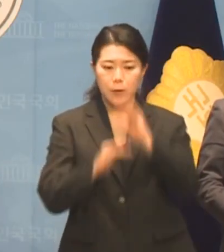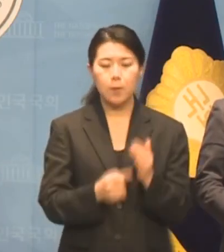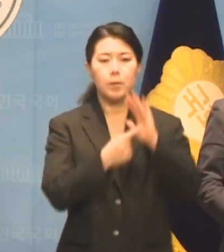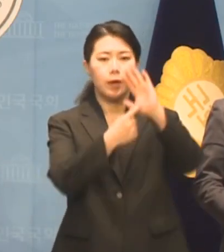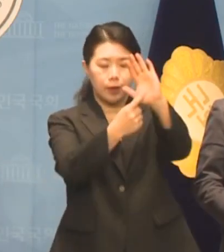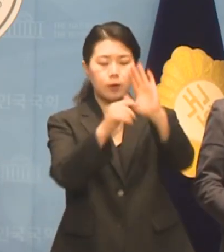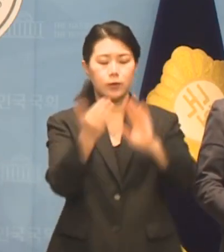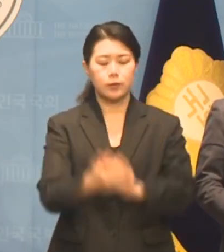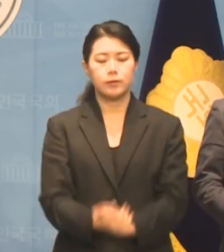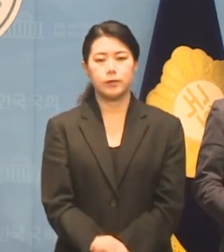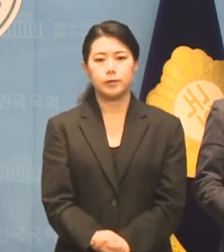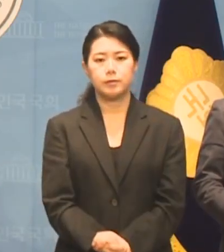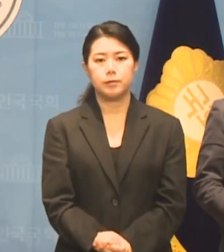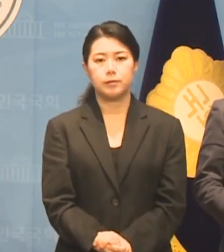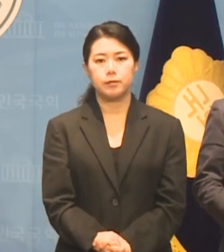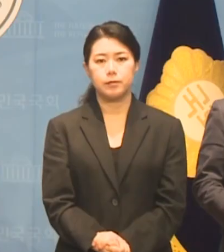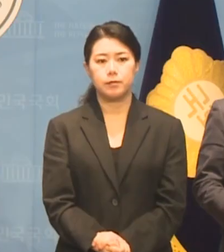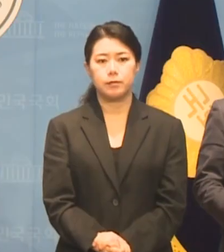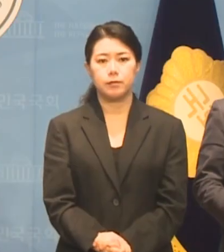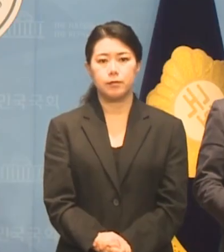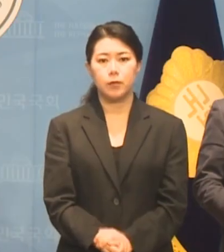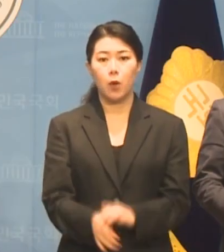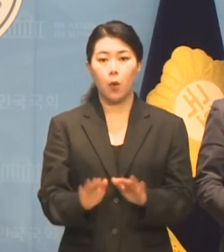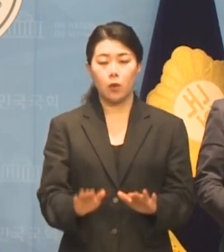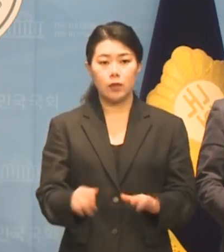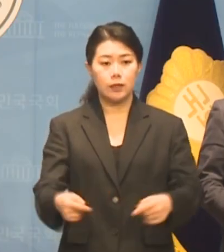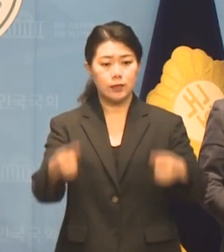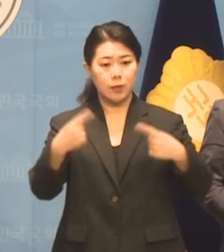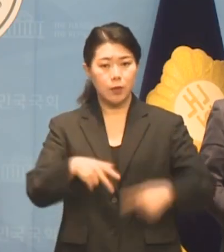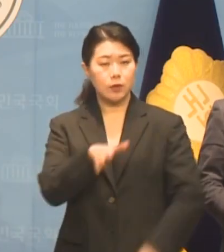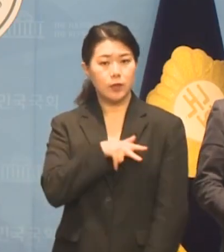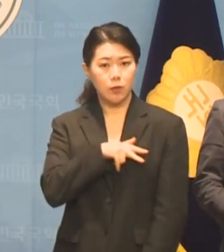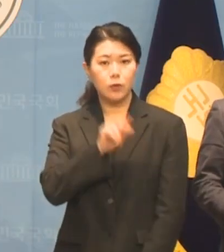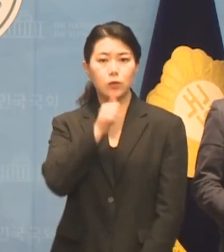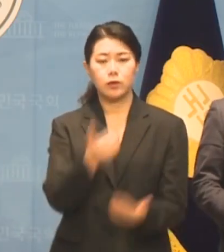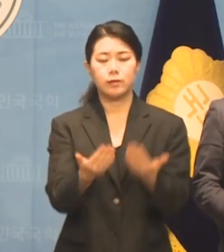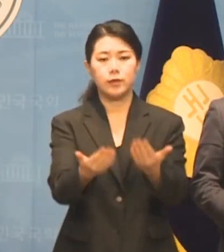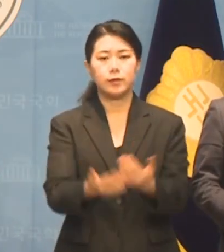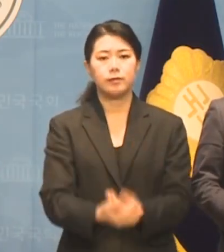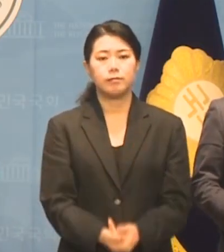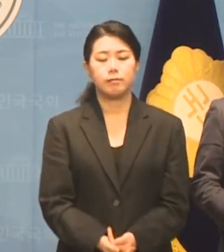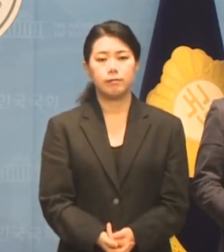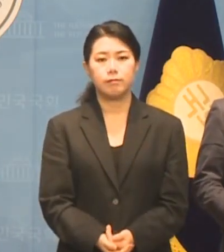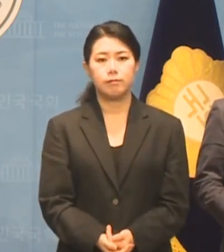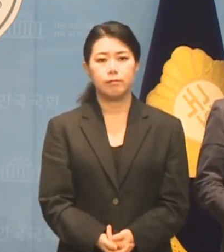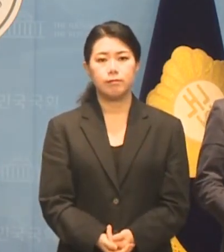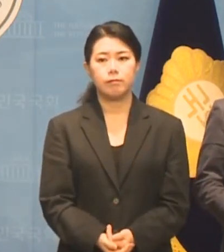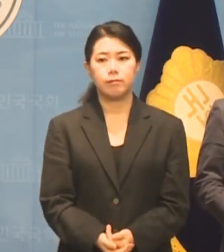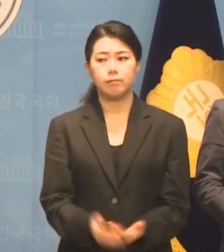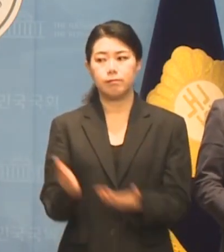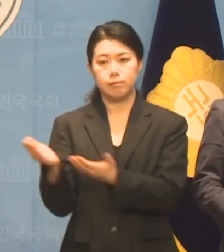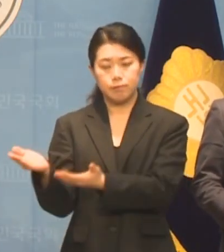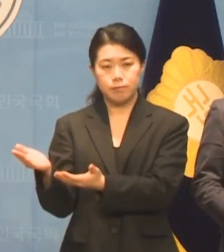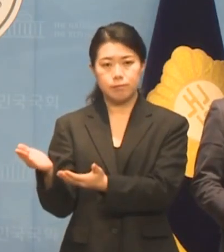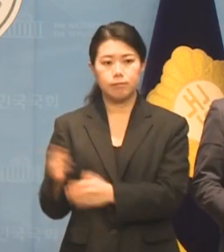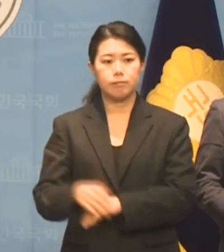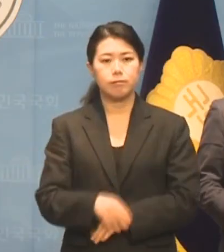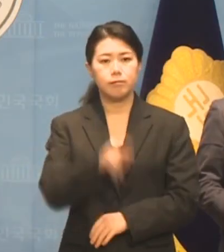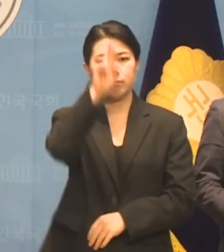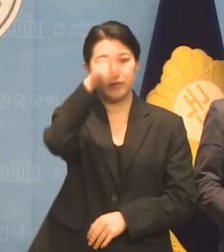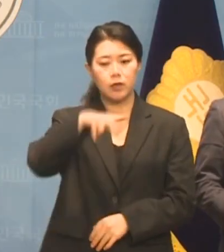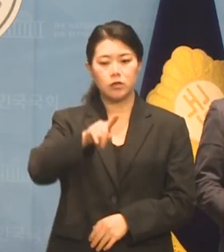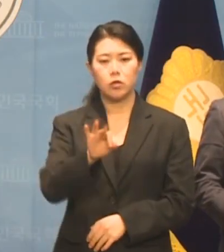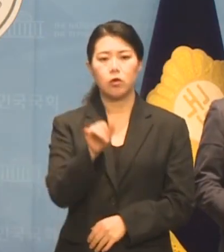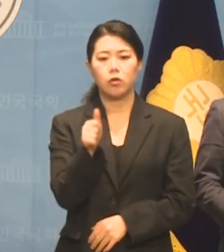하게 되었습니다. 오늘 참여하신 의원들을 소개하겠습니다. 제 우측으로부터